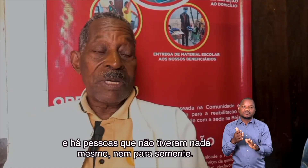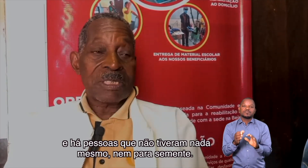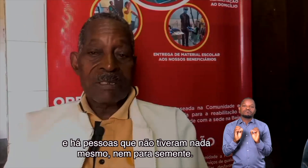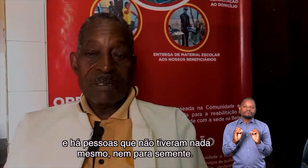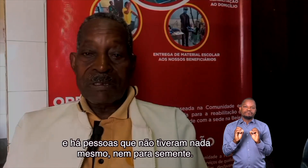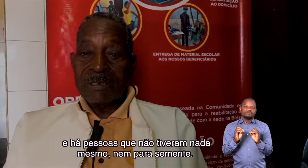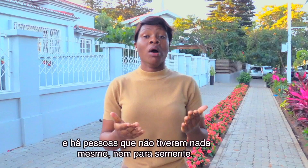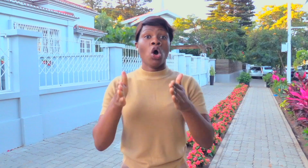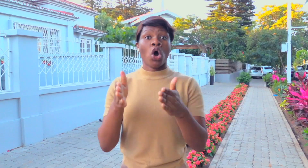semente.